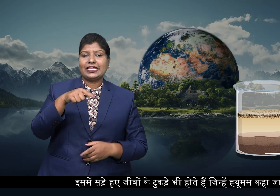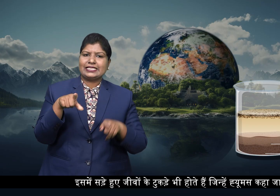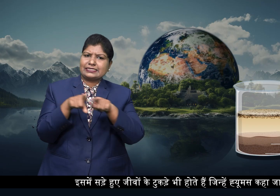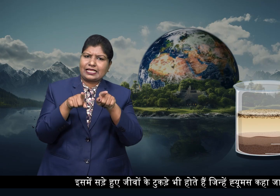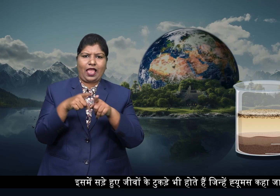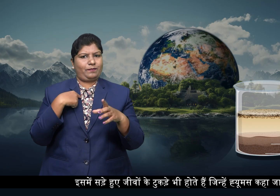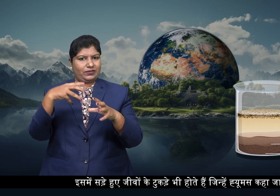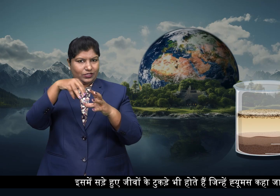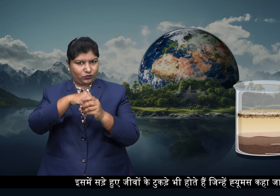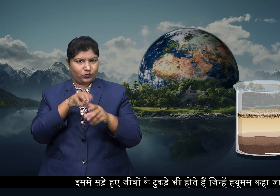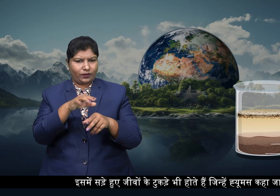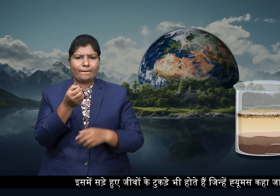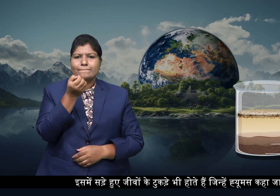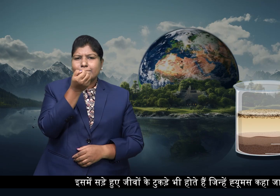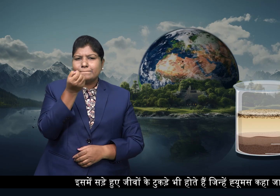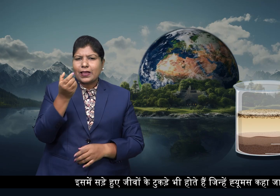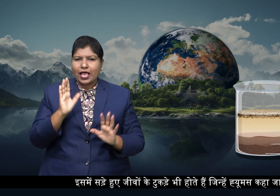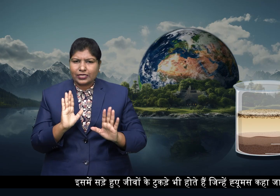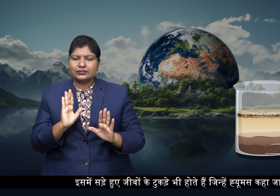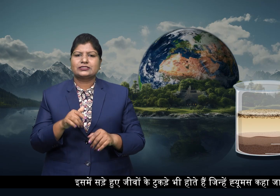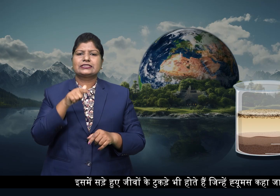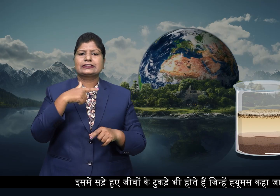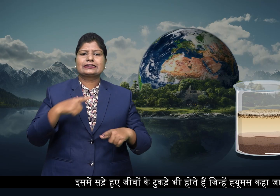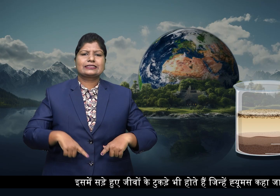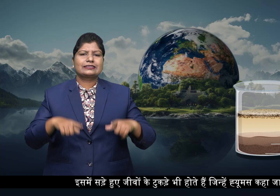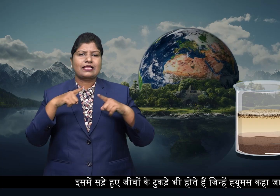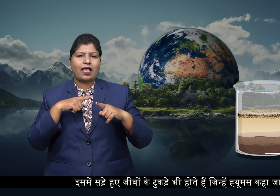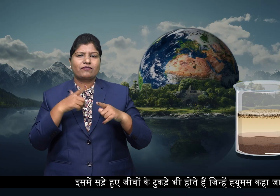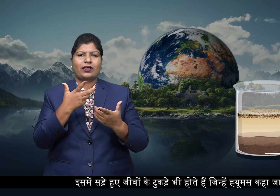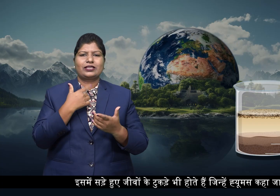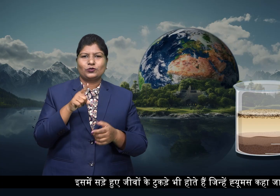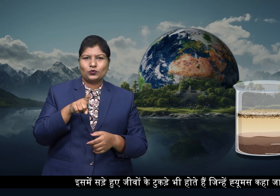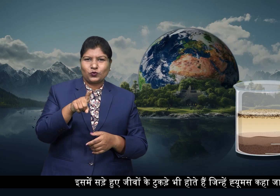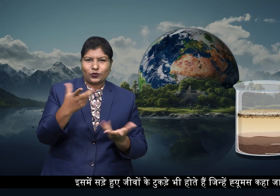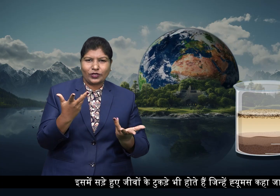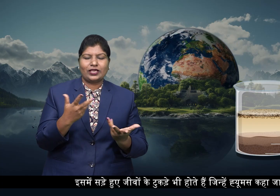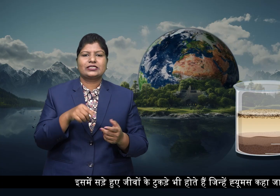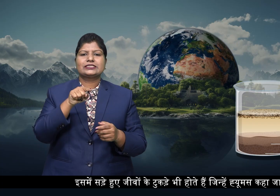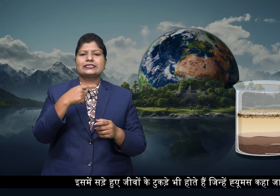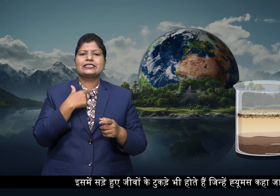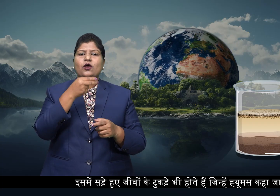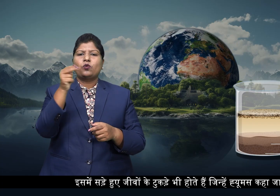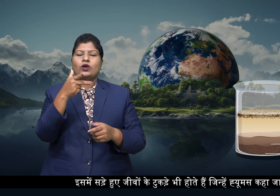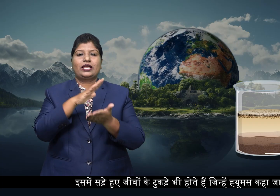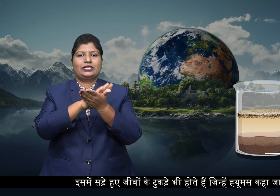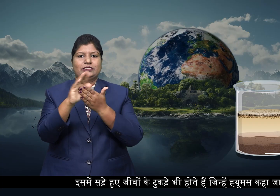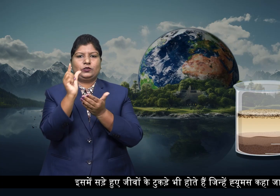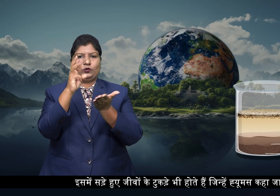इसमें सड़े हुए जीवों के टुकड़े भी होते हैं जिन्हें ह्यूमस कहा जाता है।